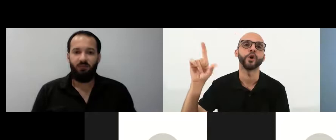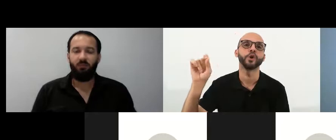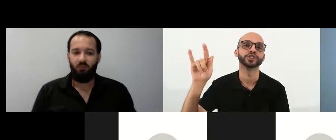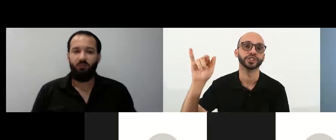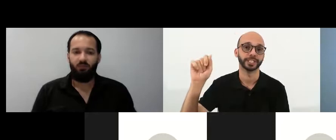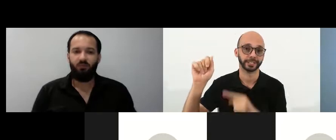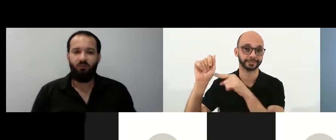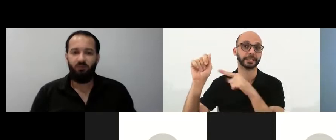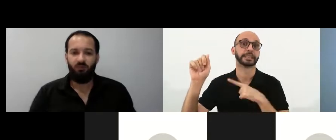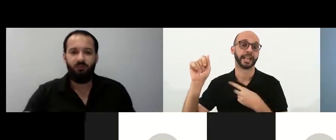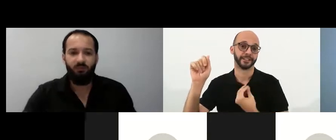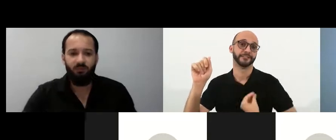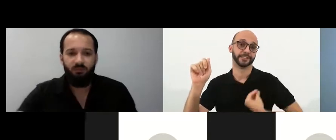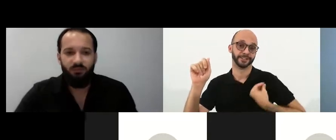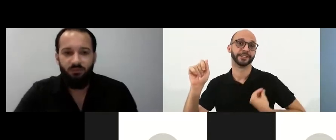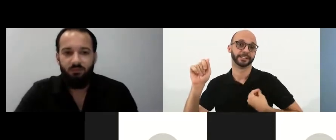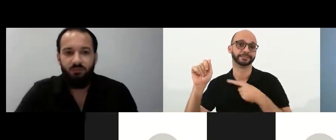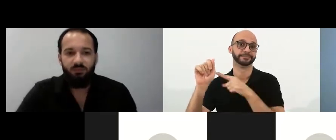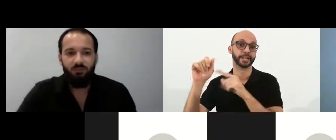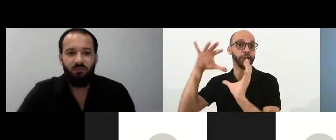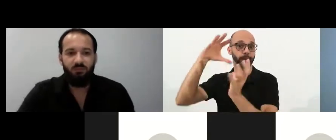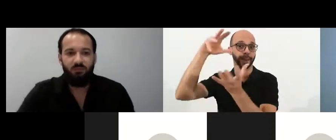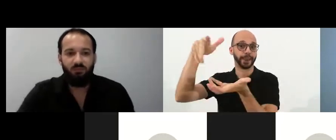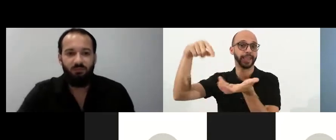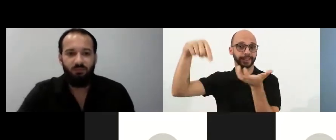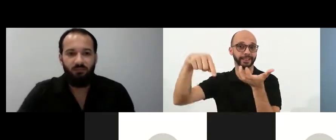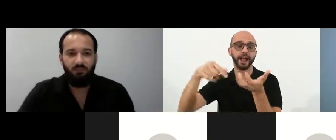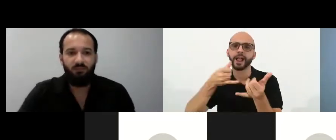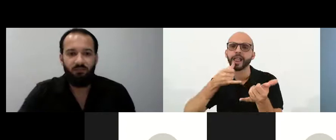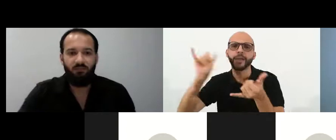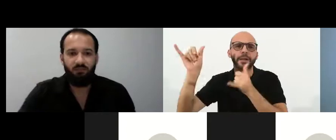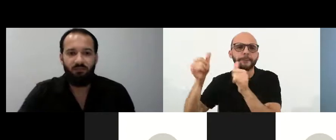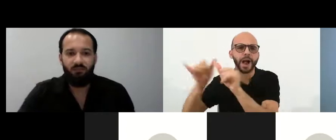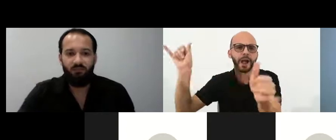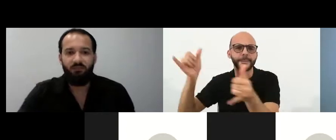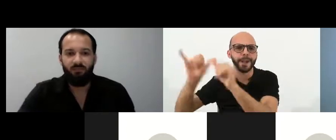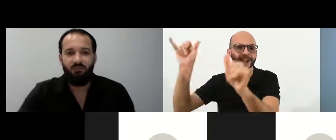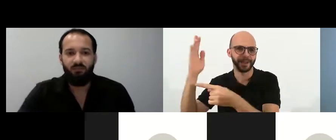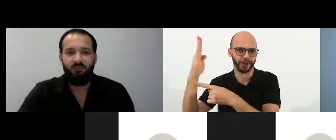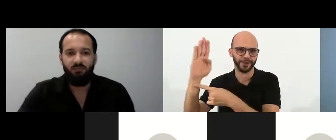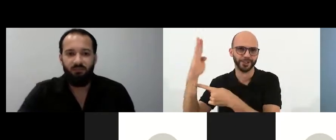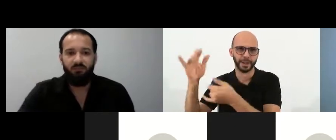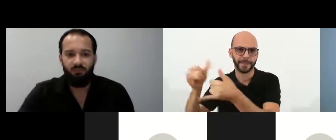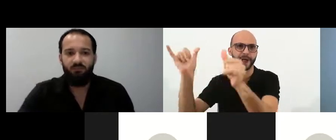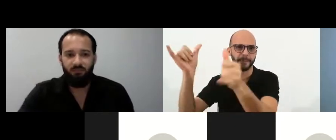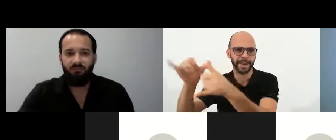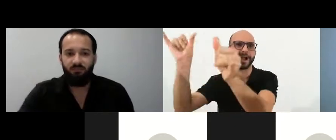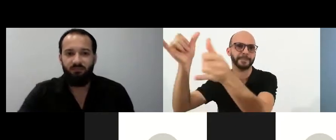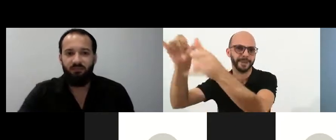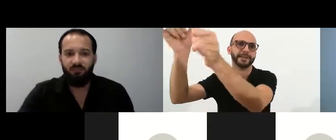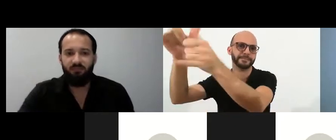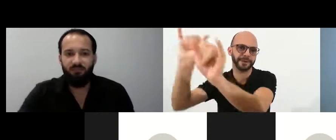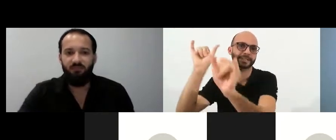A biologia, ela é viva, então o mundo está em processo de